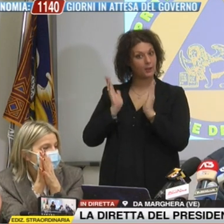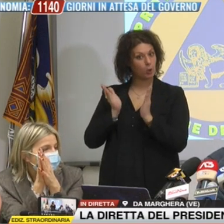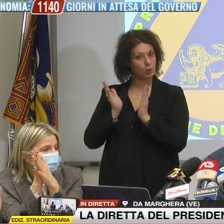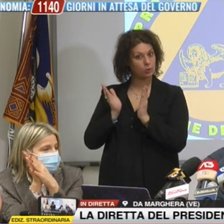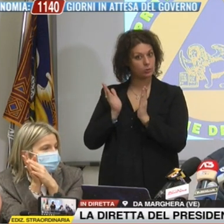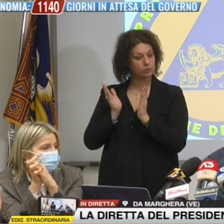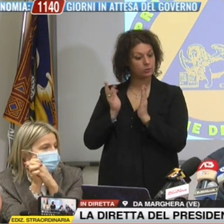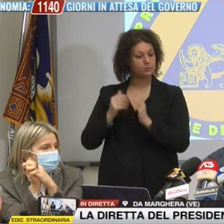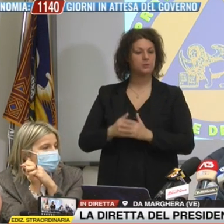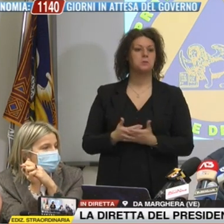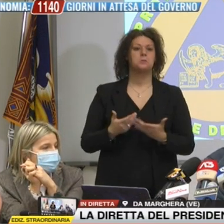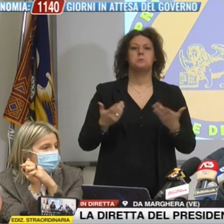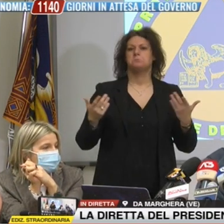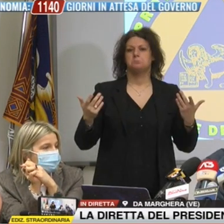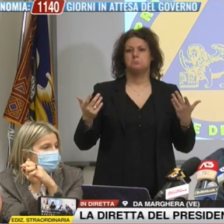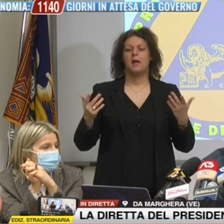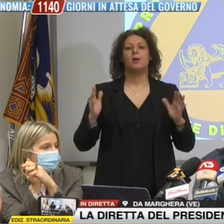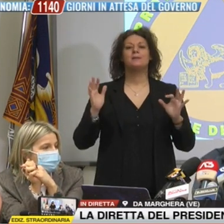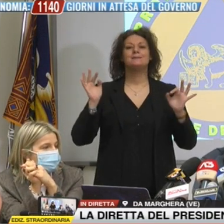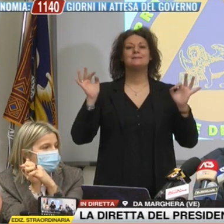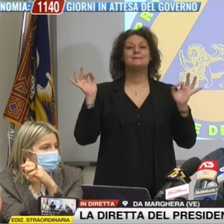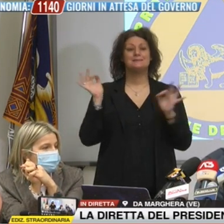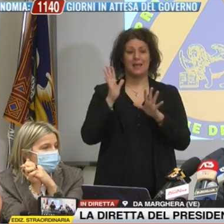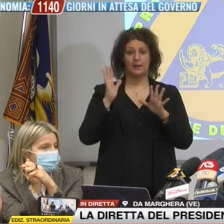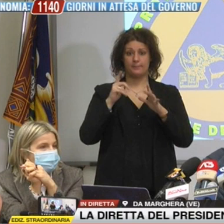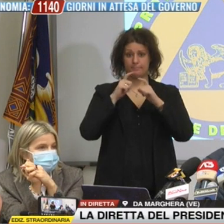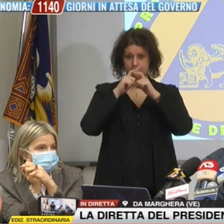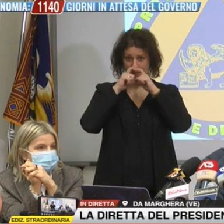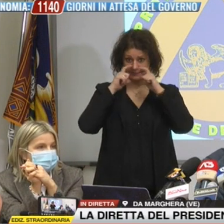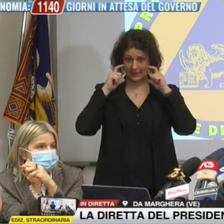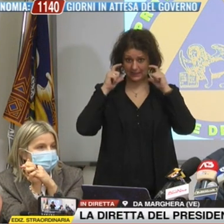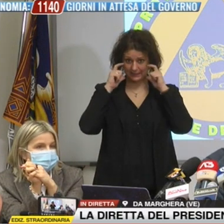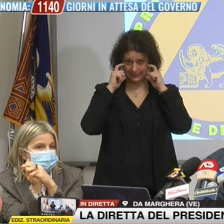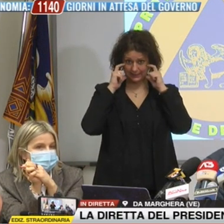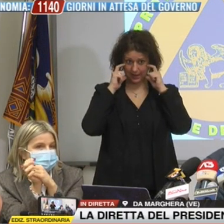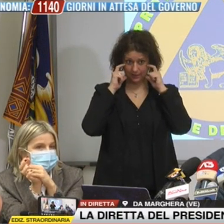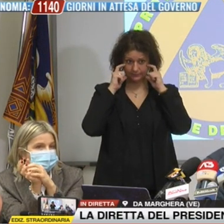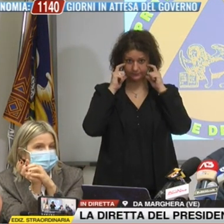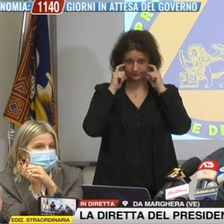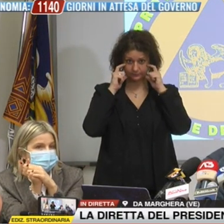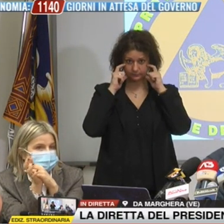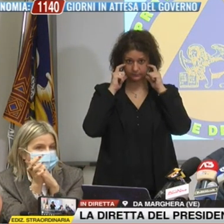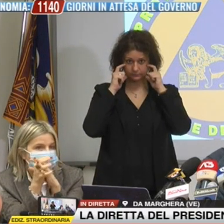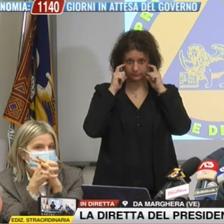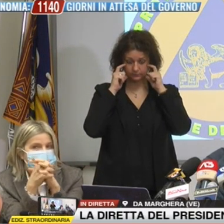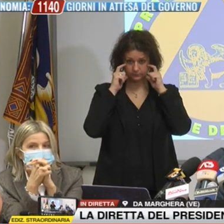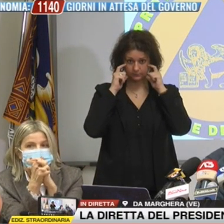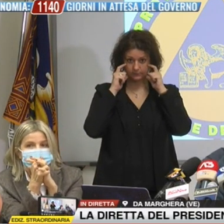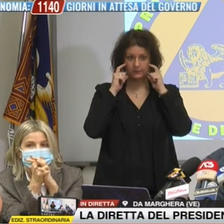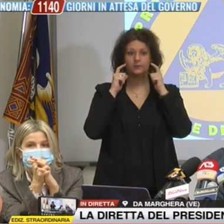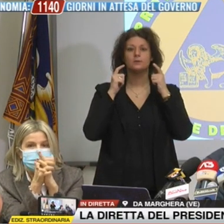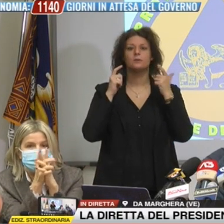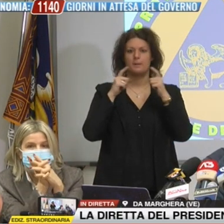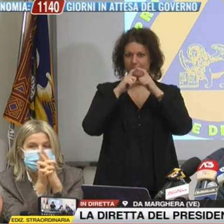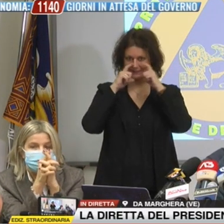la mascherina, e c'è la mascherina portata da entrambi, perché la mascherina da sola non dà la garanzia assoluta, quindi